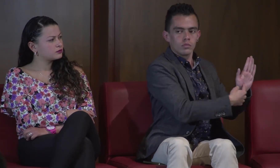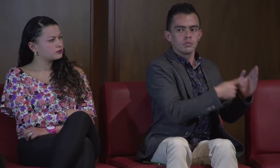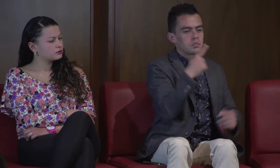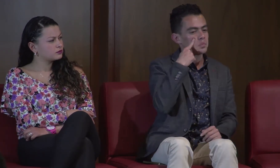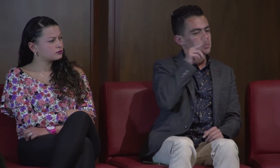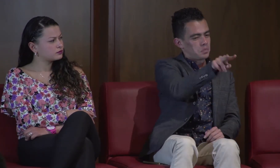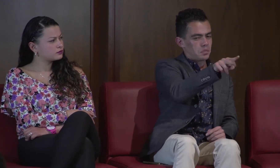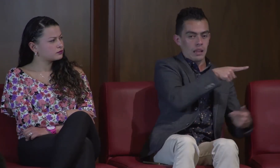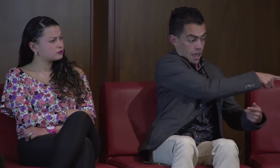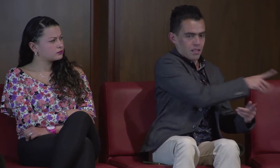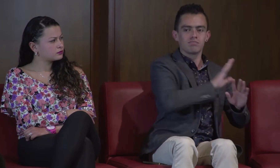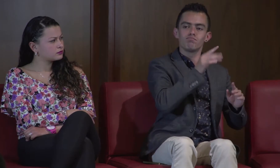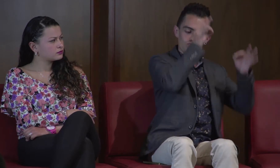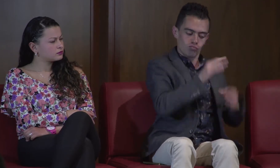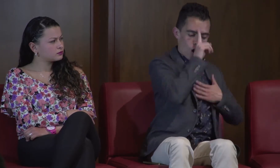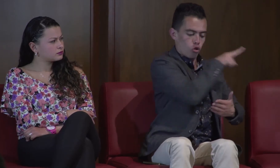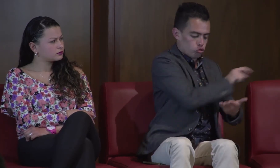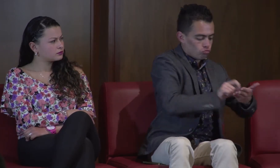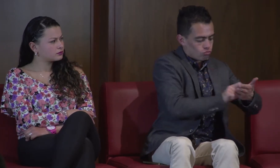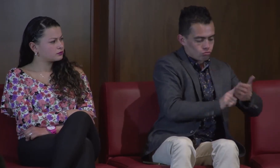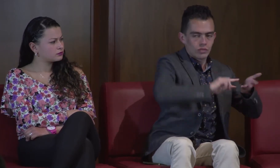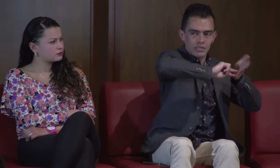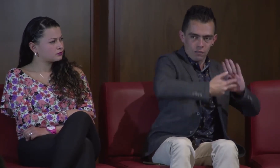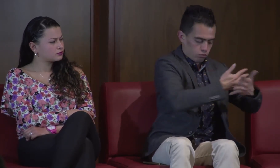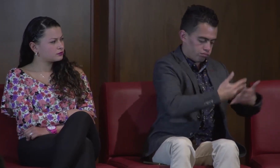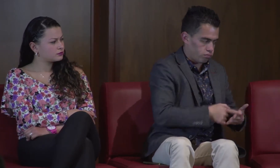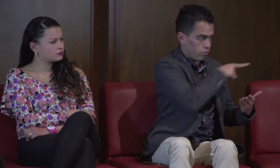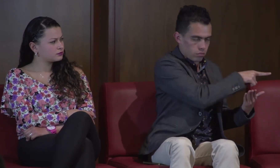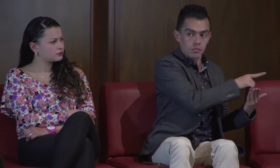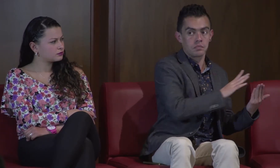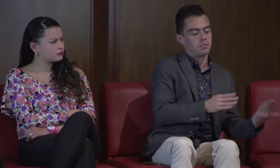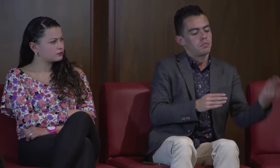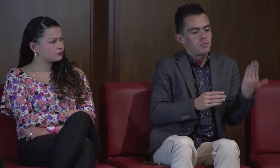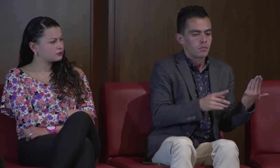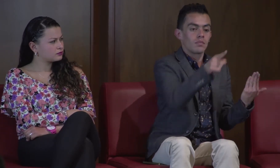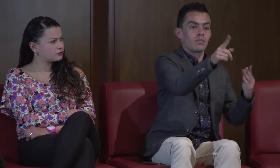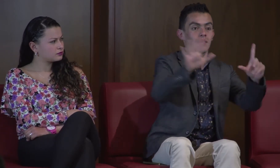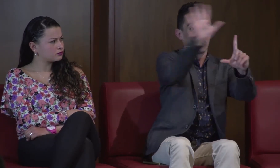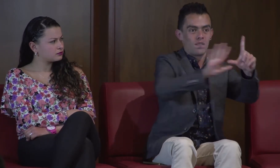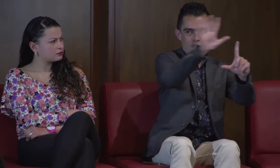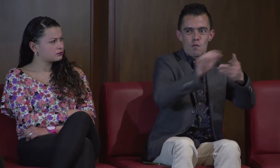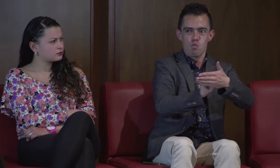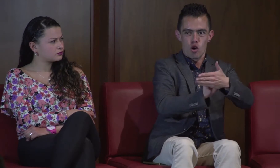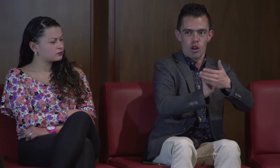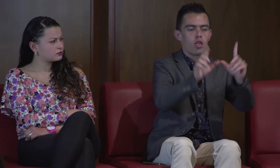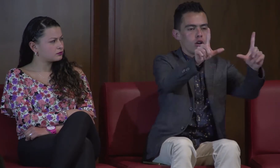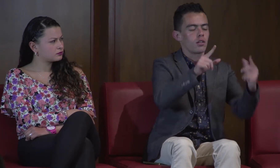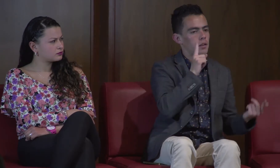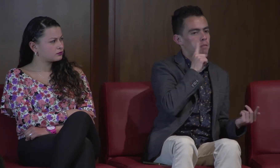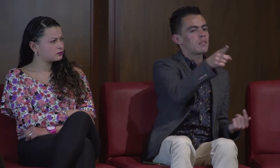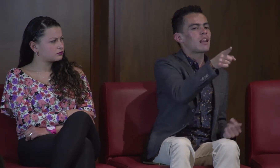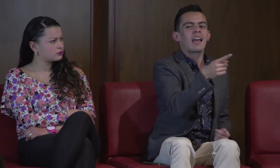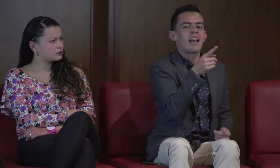Se los presentábamos a Ricardo, él los veía y él tenía que hacer un reconocimiento de lo que se estaba presentando en ese video,